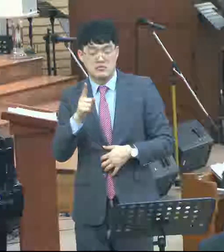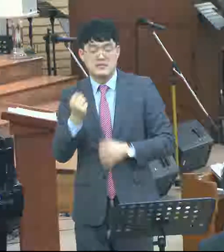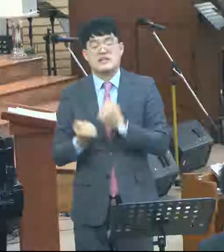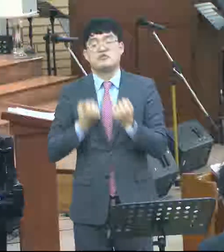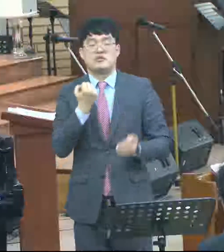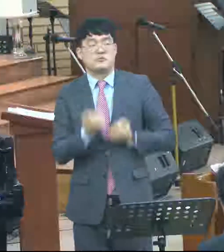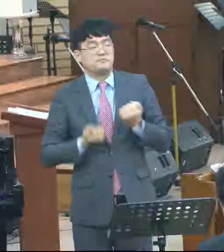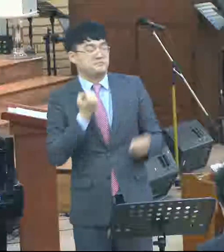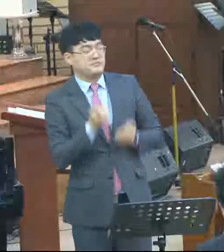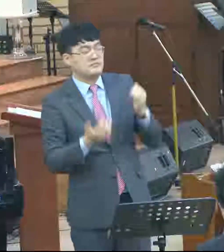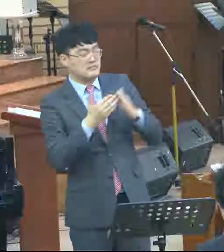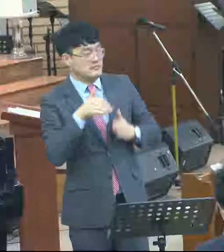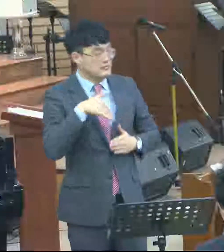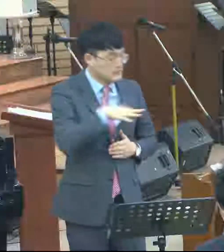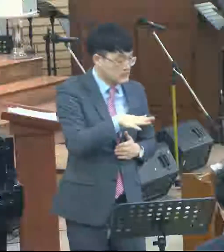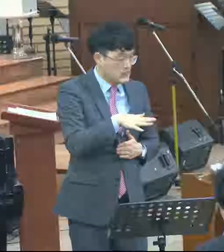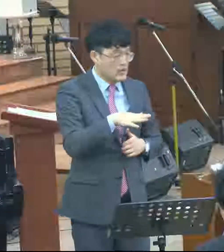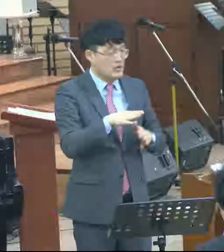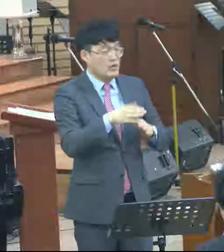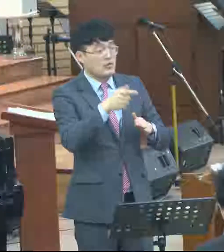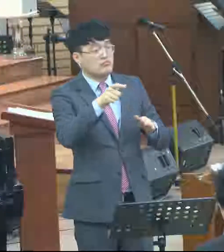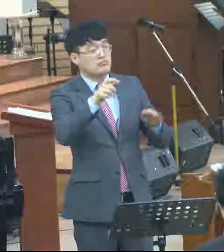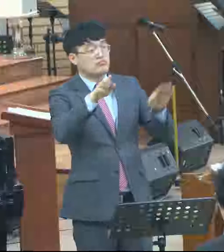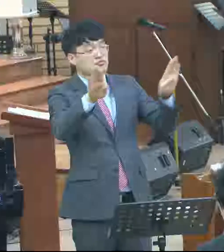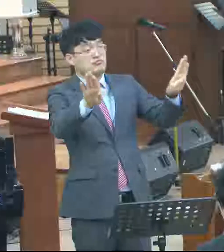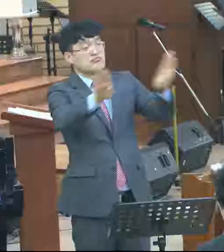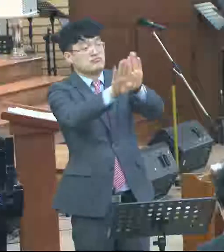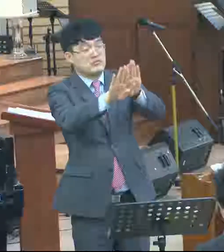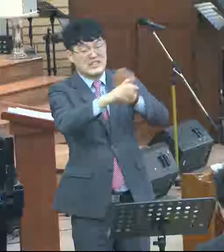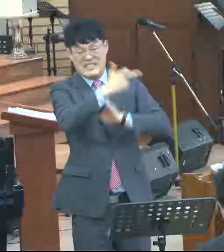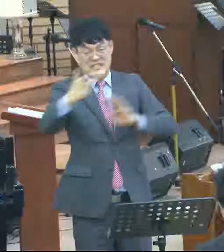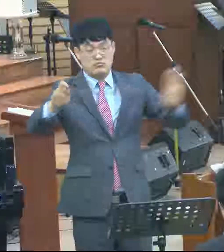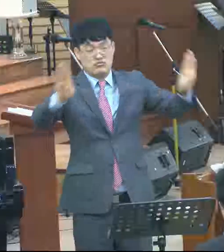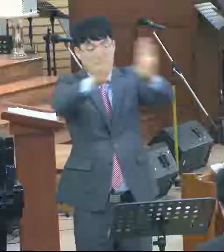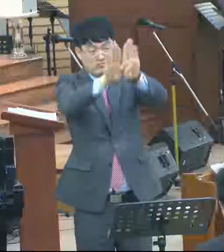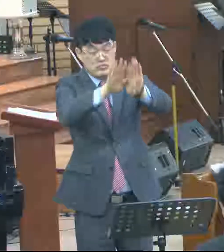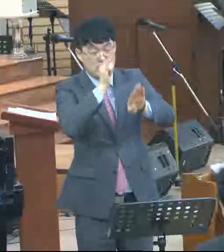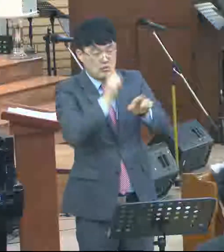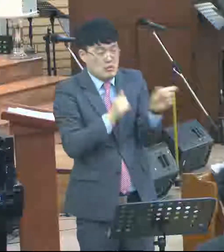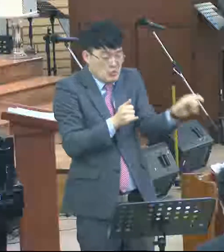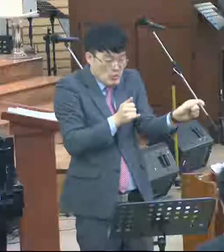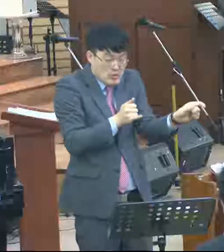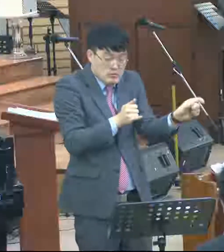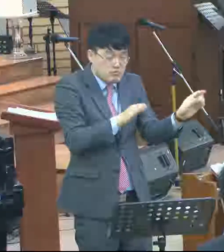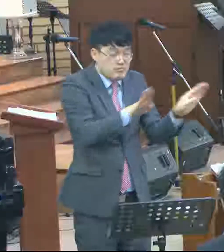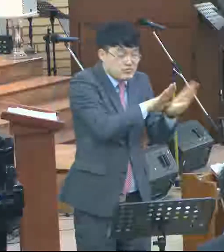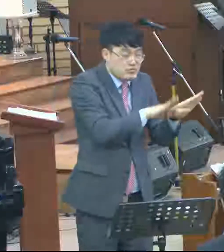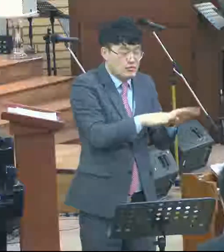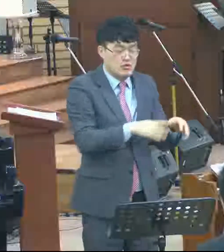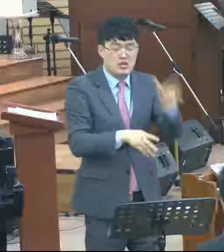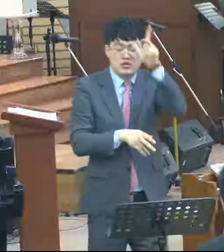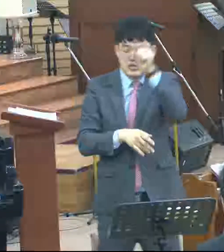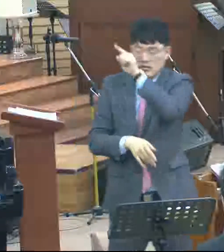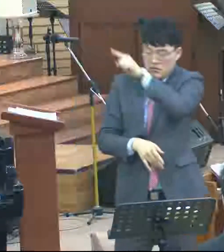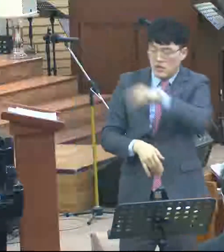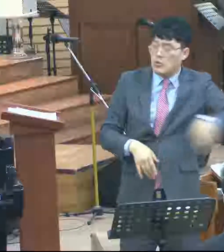하는데 정문을 닫아놓은 채 쪽문으로 나가라고 경찰관이 사인을 보냈어요. 그러면